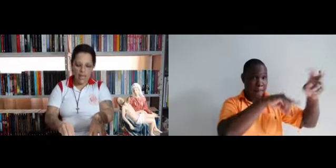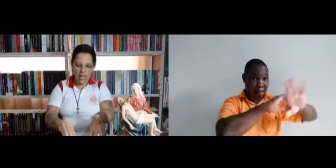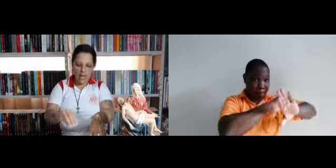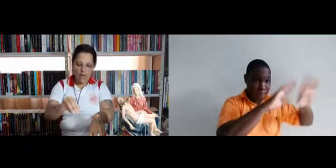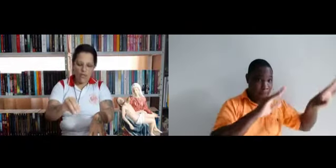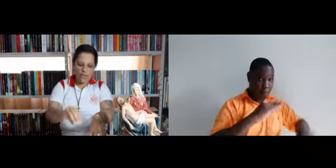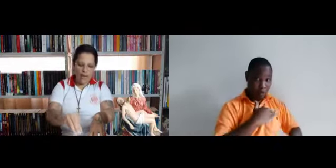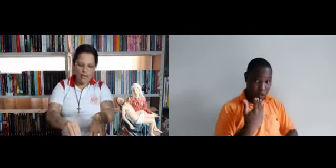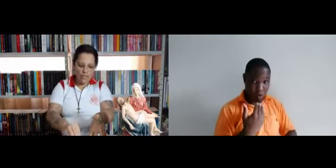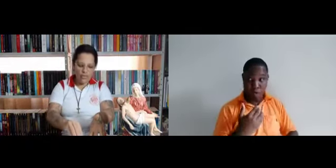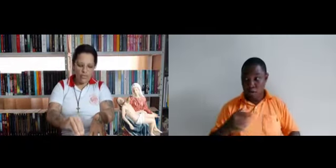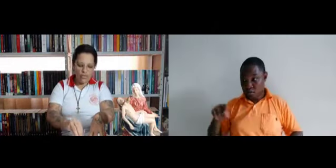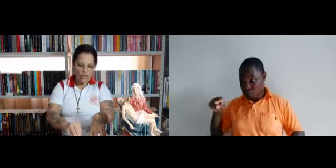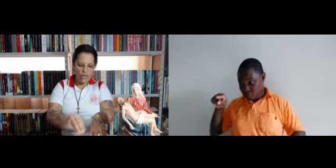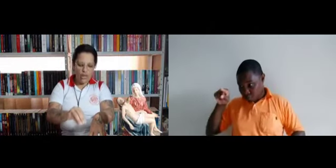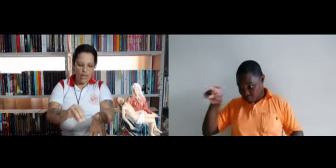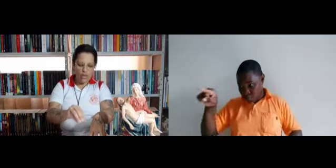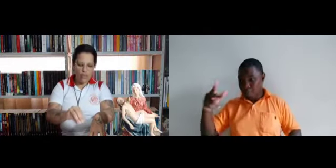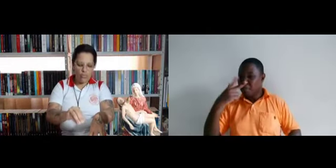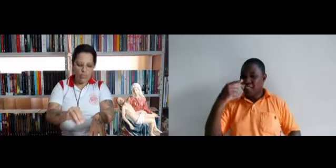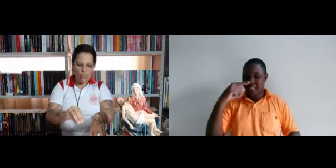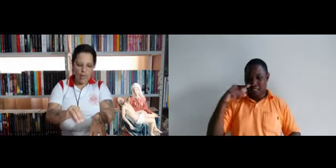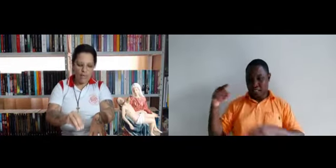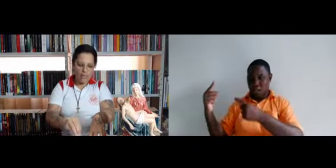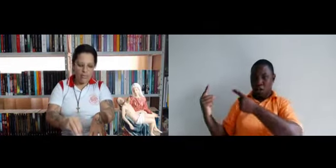entendam que o fato de